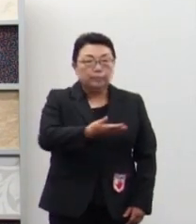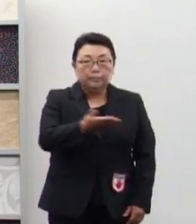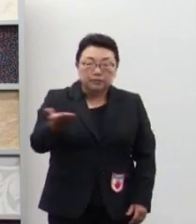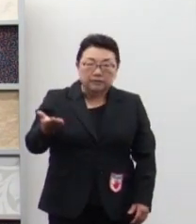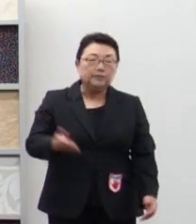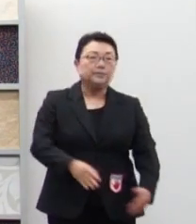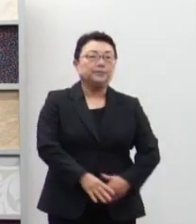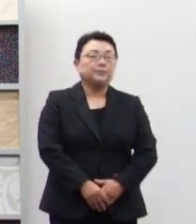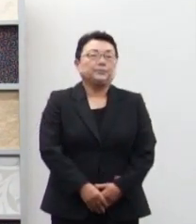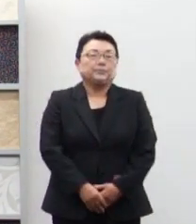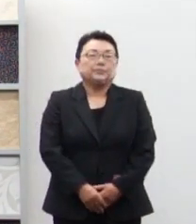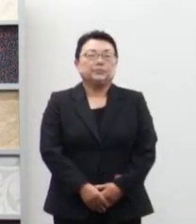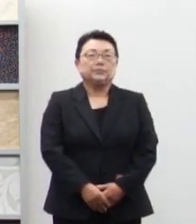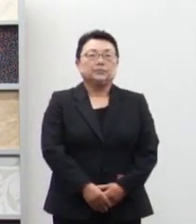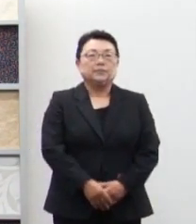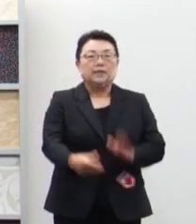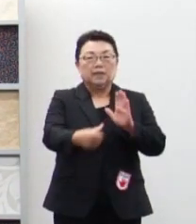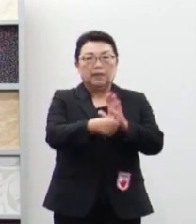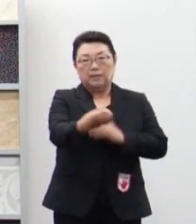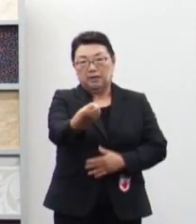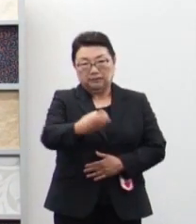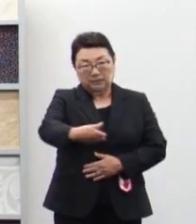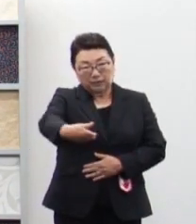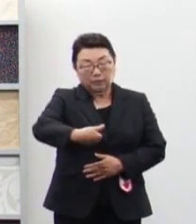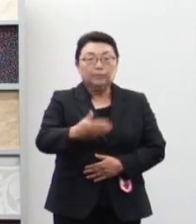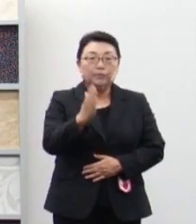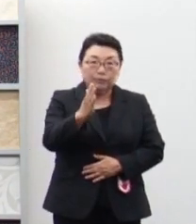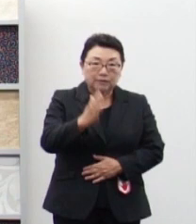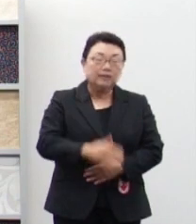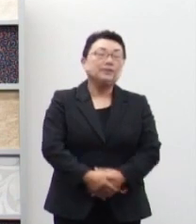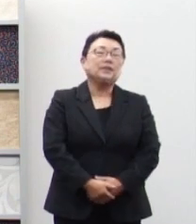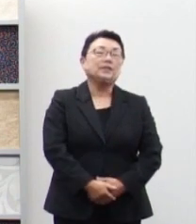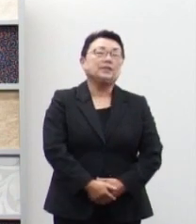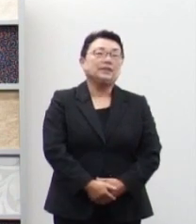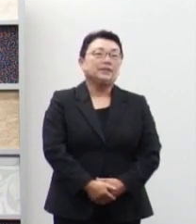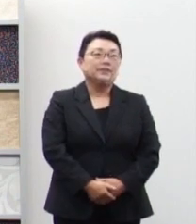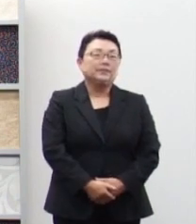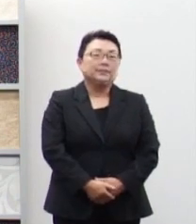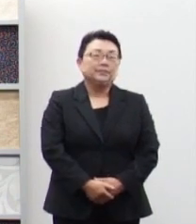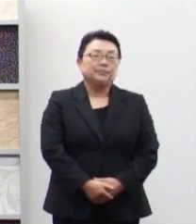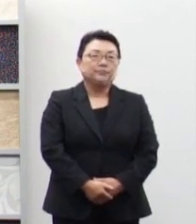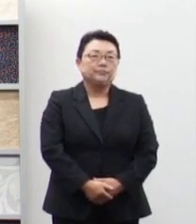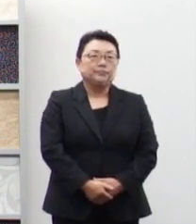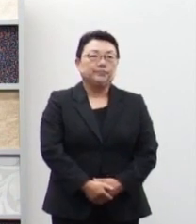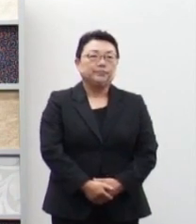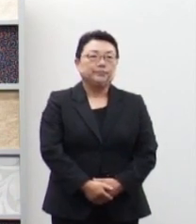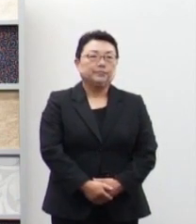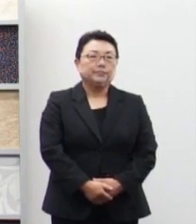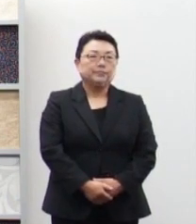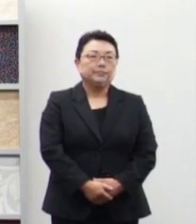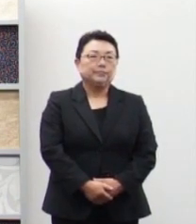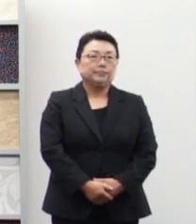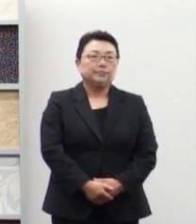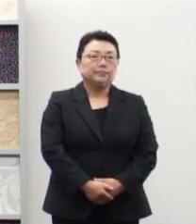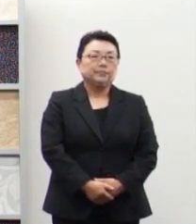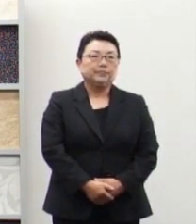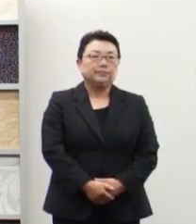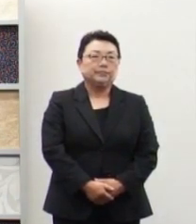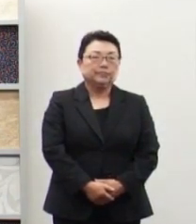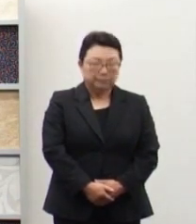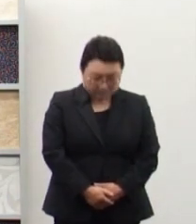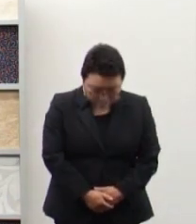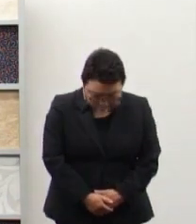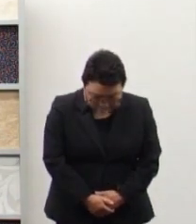の方は挙手の上、はじめに所属氏名を名乗ってから質問をお願いいたします。いかがでしょうか。前別